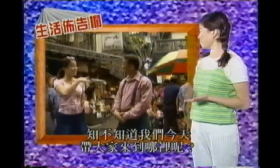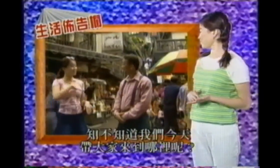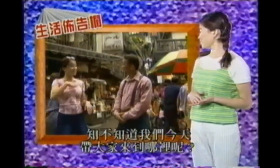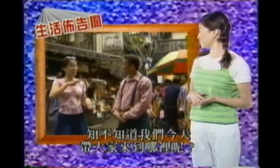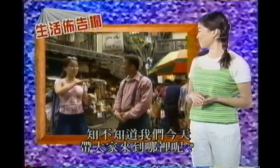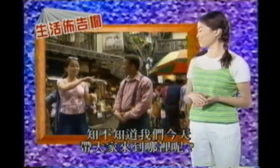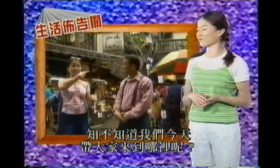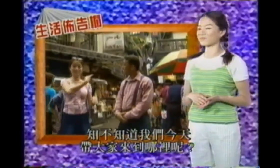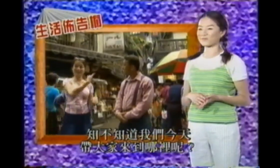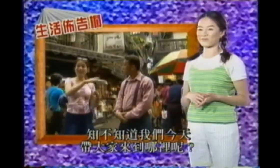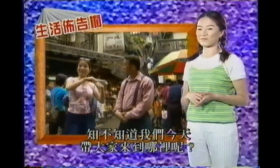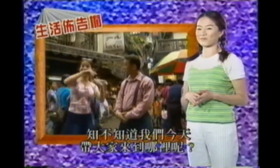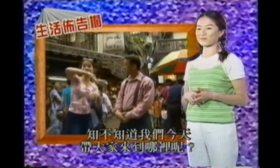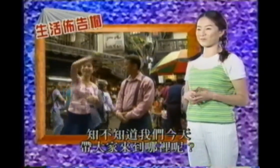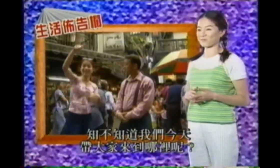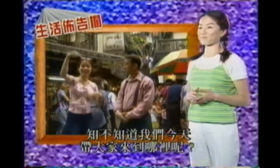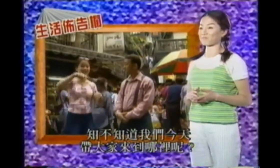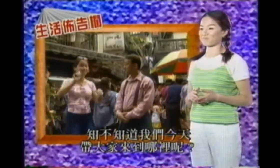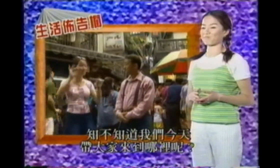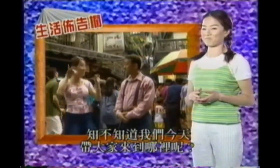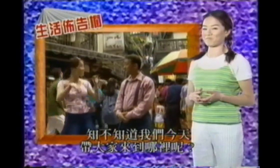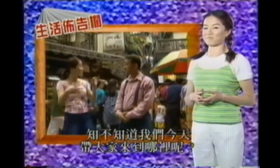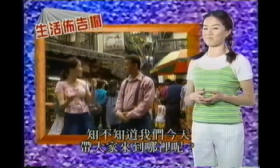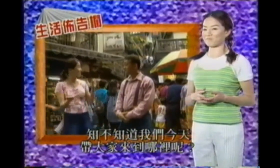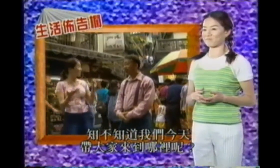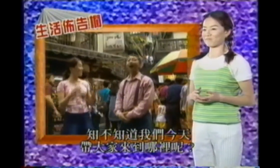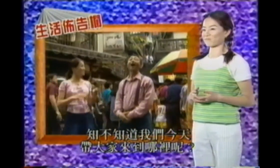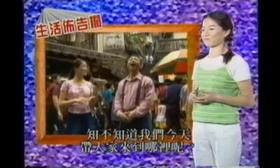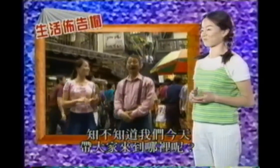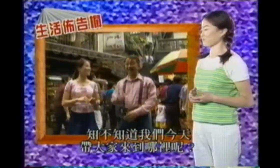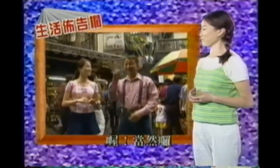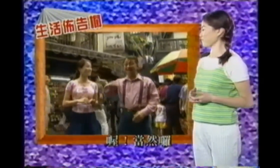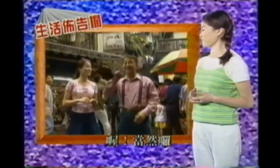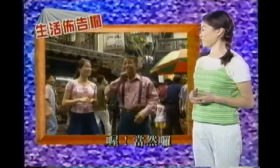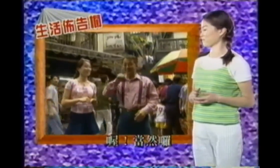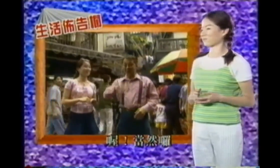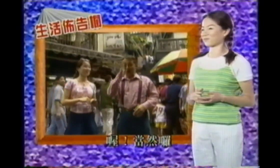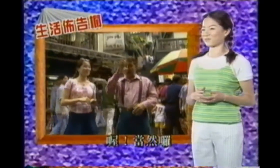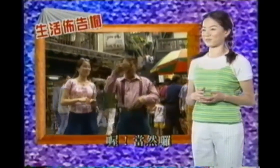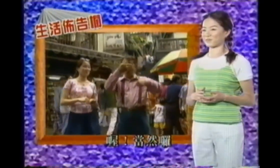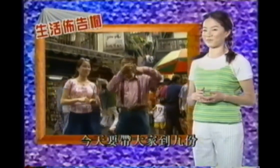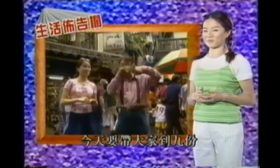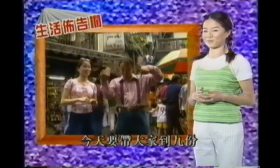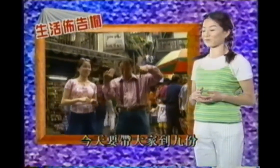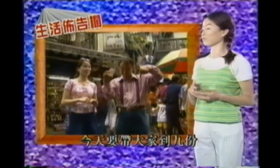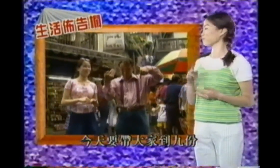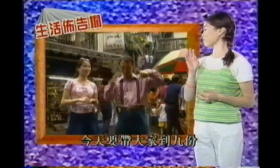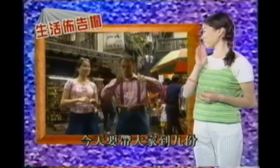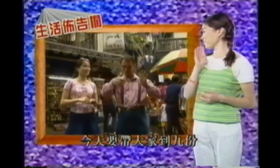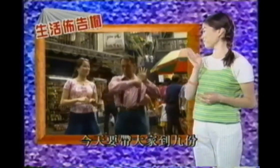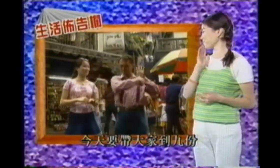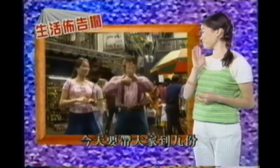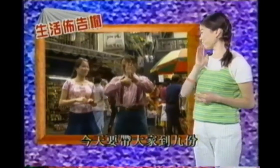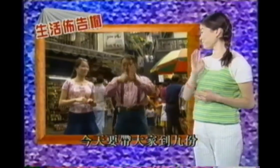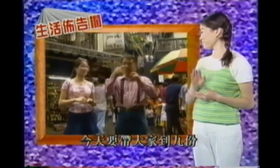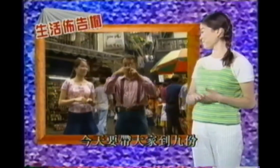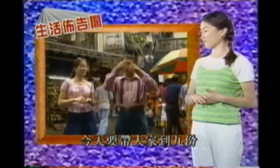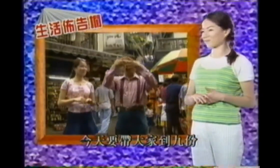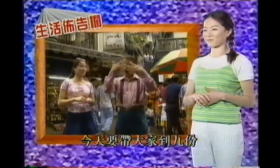知不知道我们今天带大家来到哪里呢？ 当然了，今天呢要带大家到九份，这是一